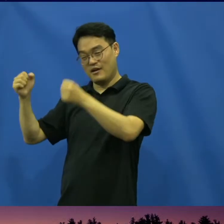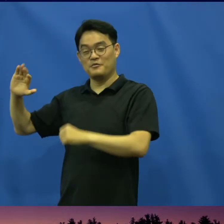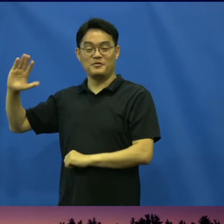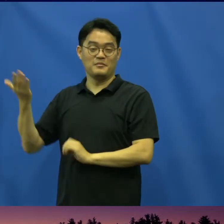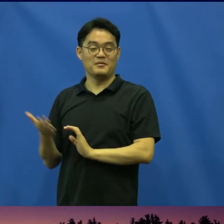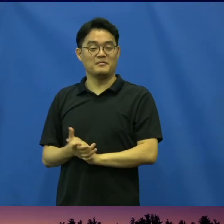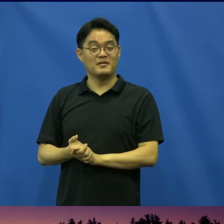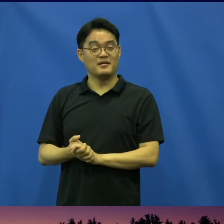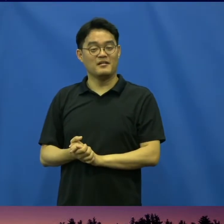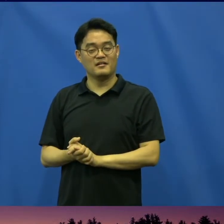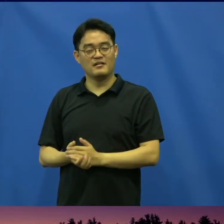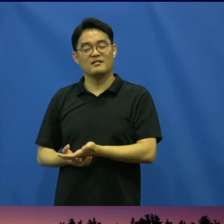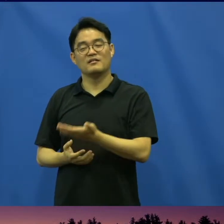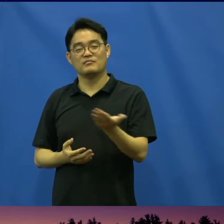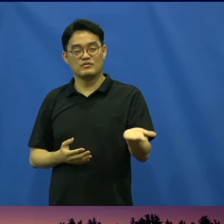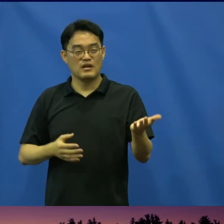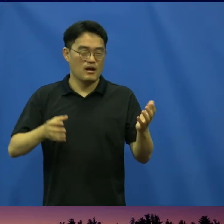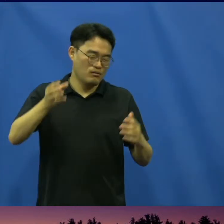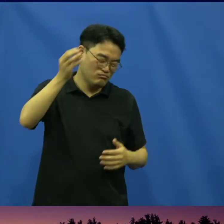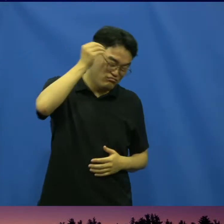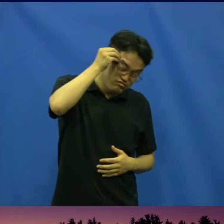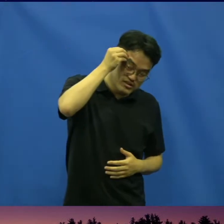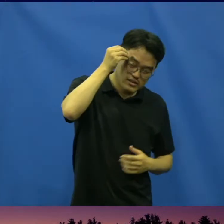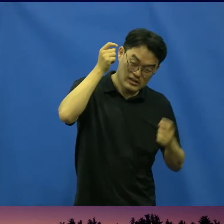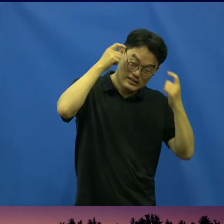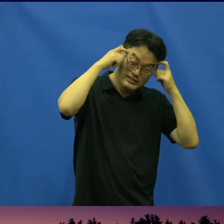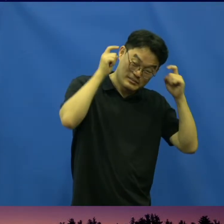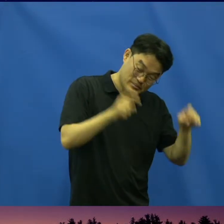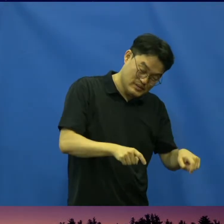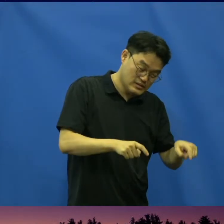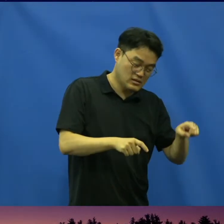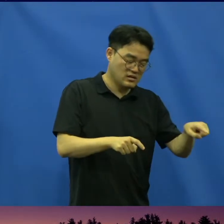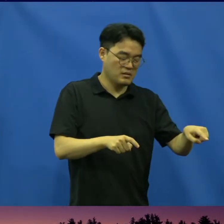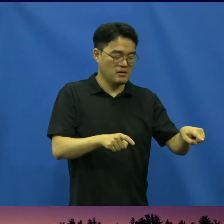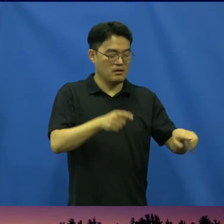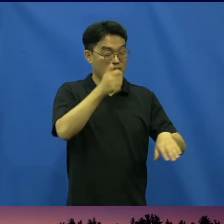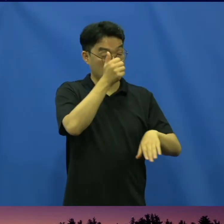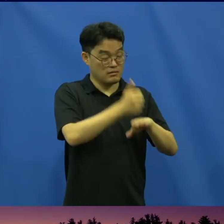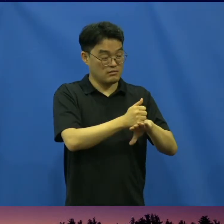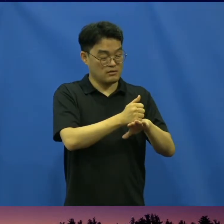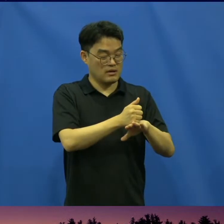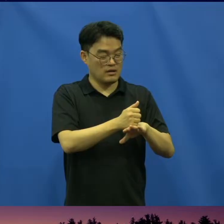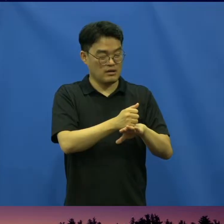무지는 재앙을 불러오는 겁니다. 안 해도 될 것을 하는 거예요.